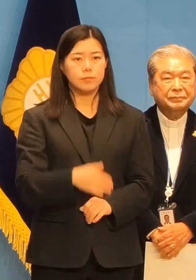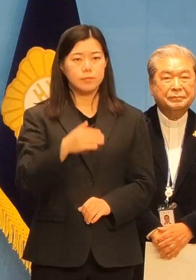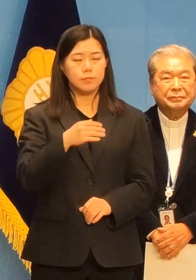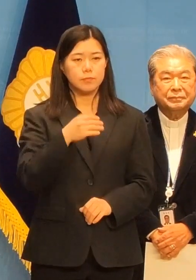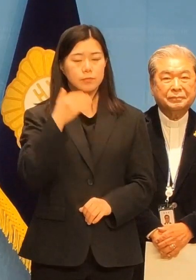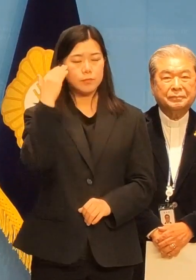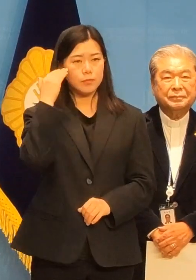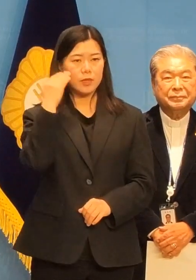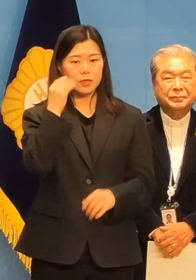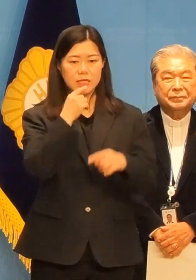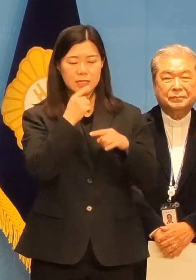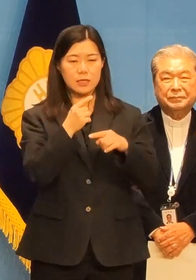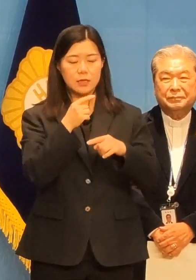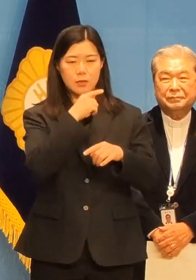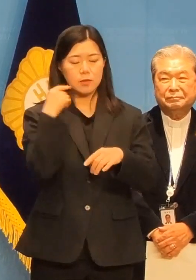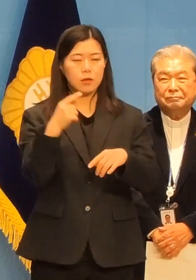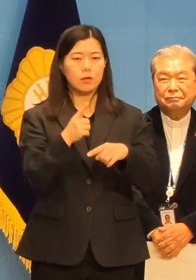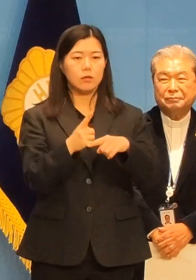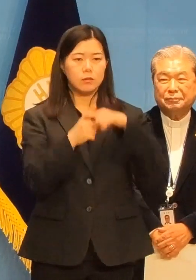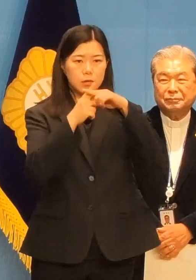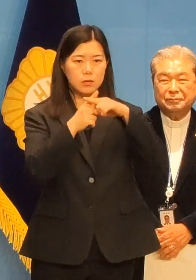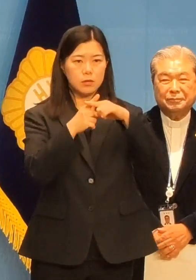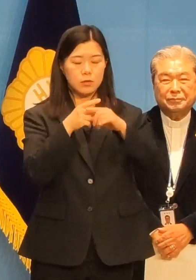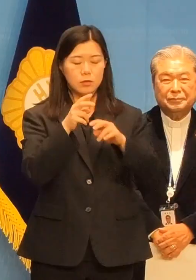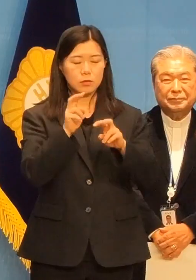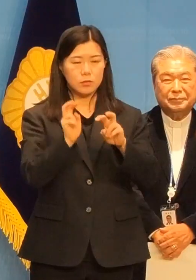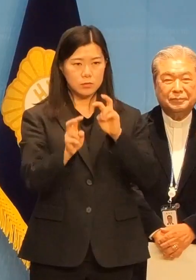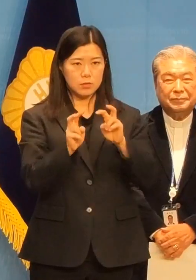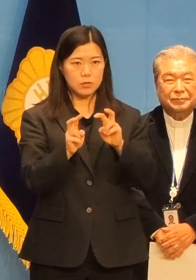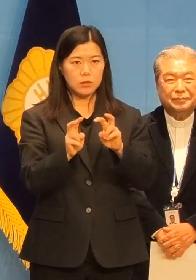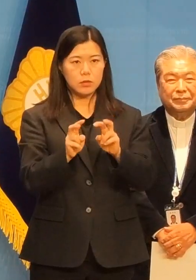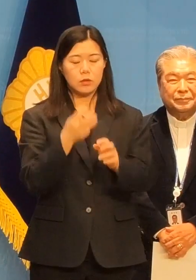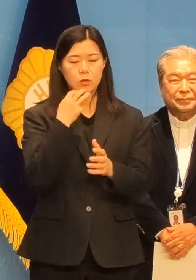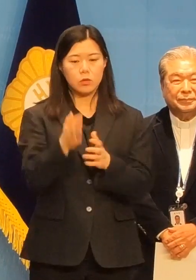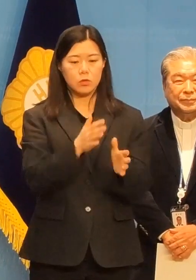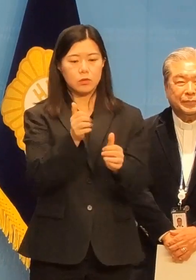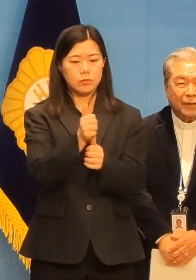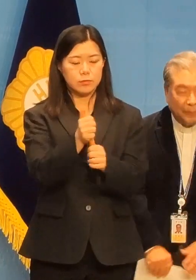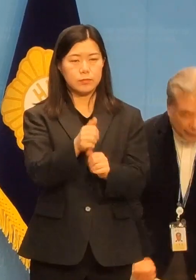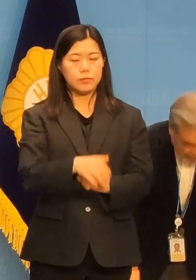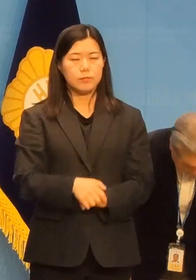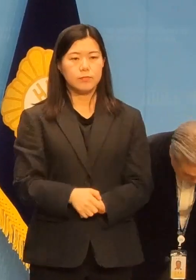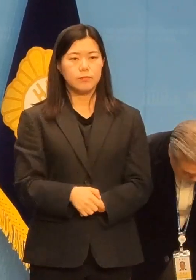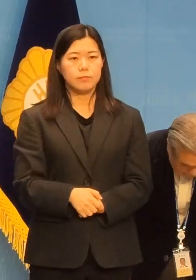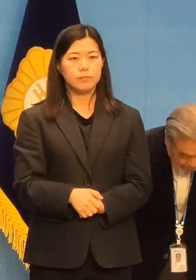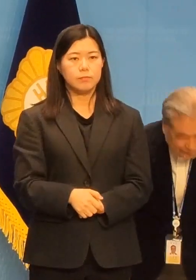대한적십자사 경기도지사 회장을 맡고 계신 이재정 전 교육감님 함께하고 계십니다.